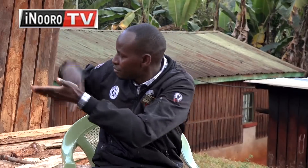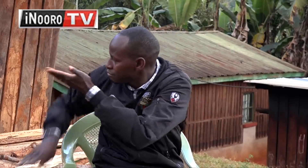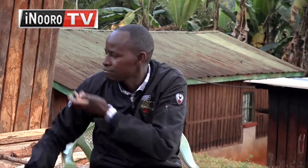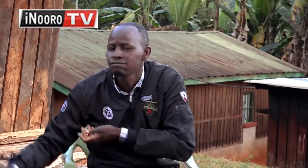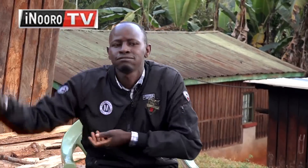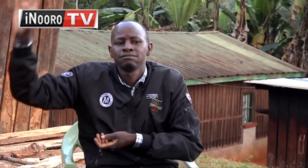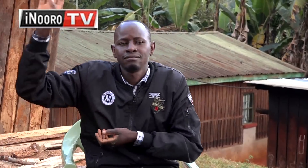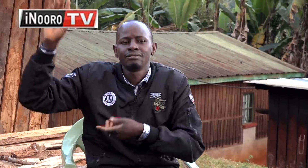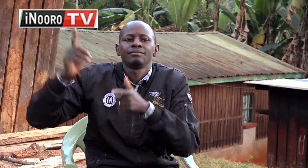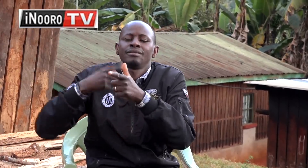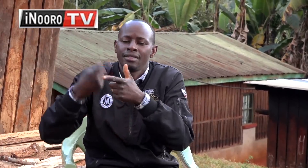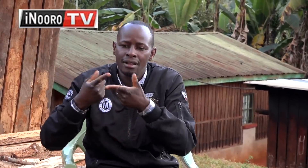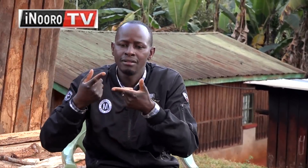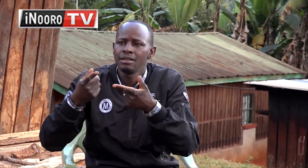irima makiingirira ningi.